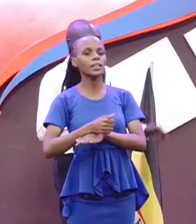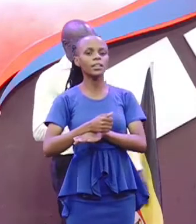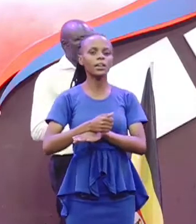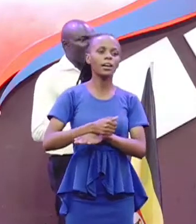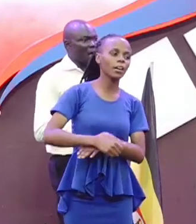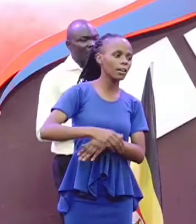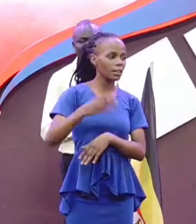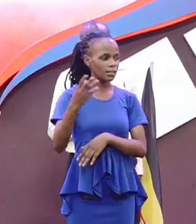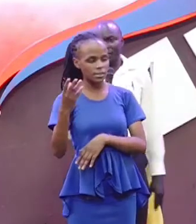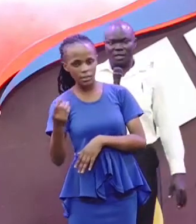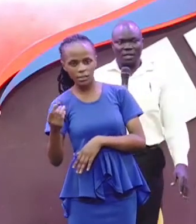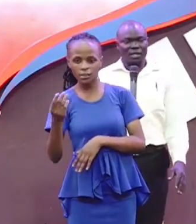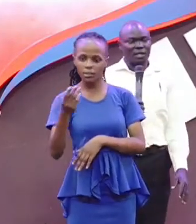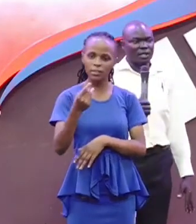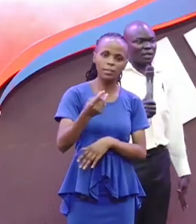okusinga